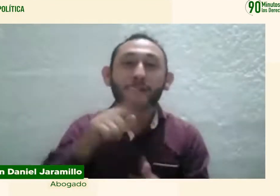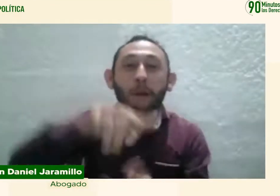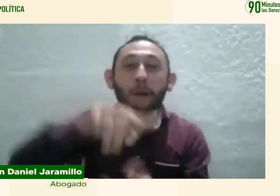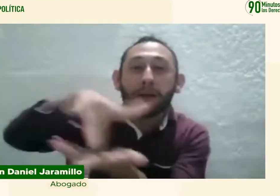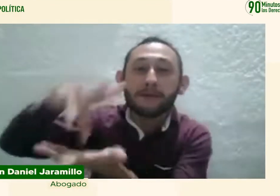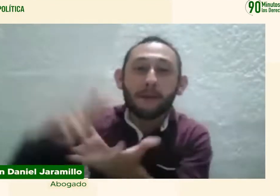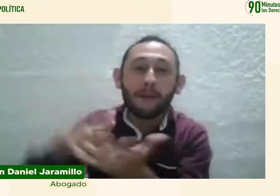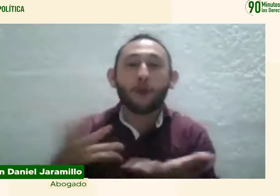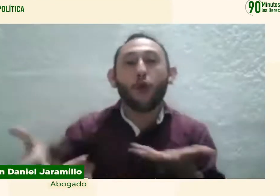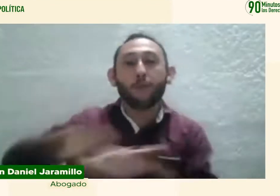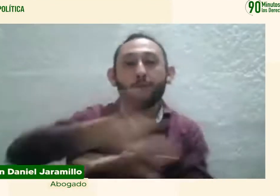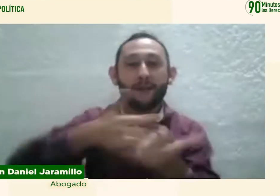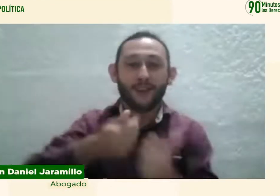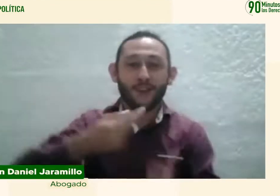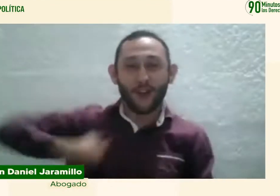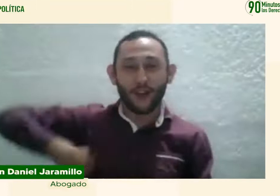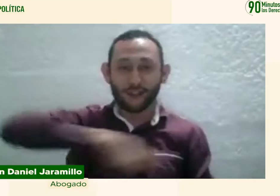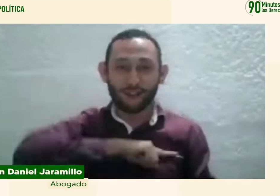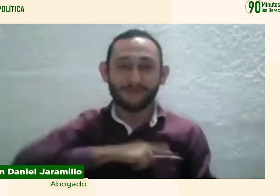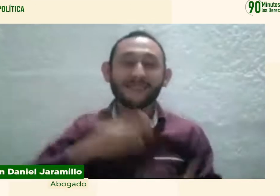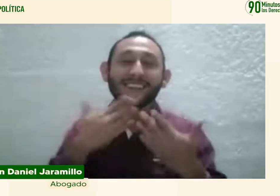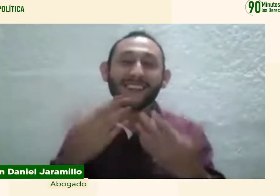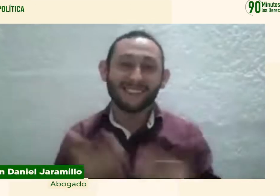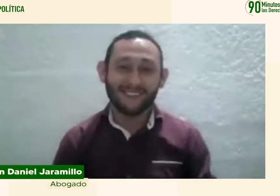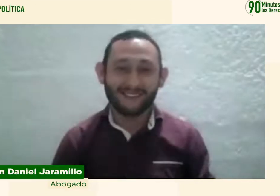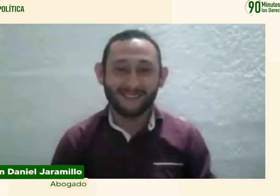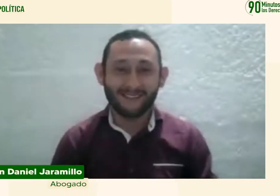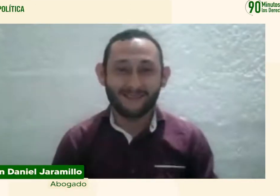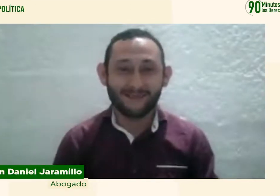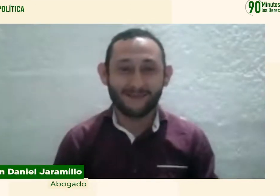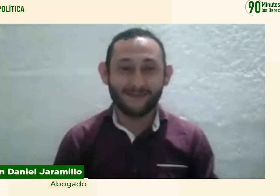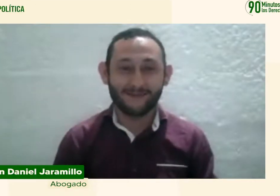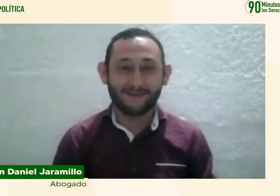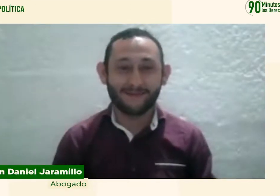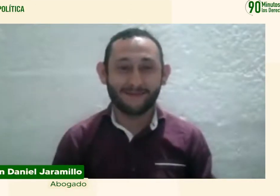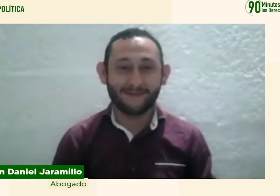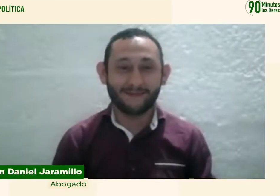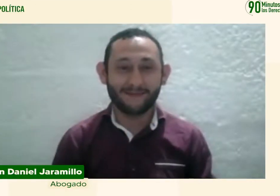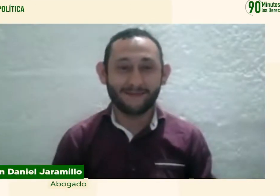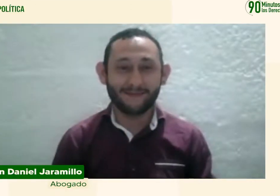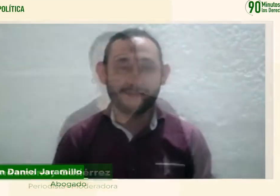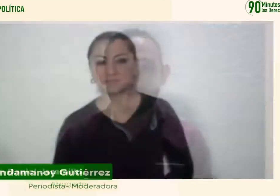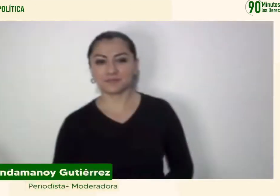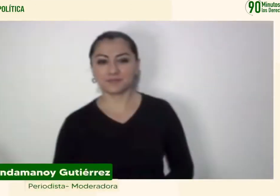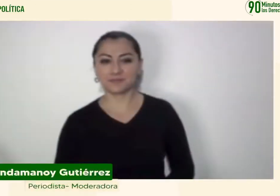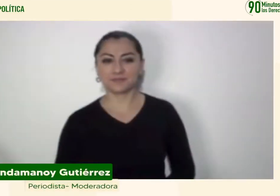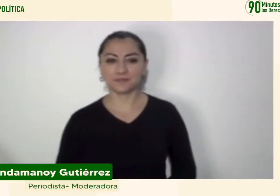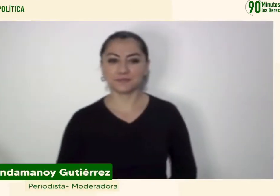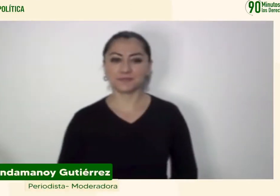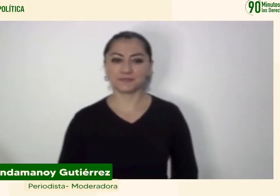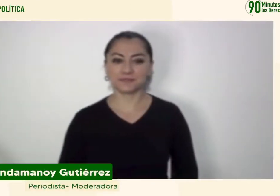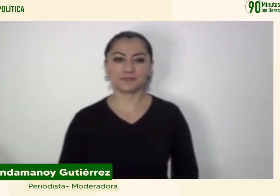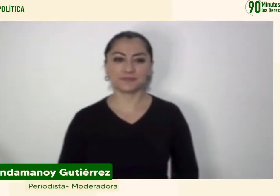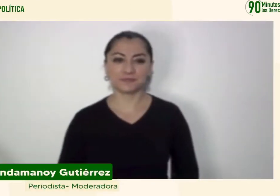otra visión hacia el futuro de nuestro país y ojalá puedan participar para compartir con nosotros este espacio gracias